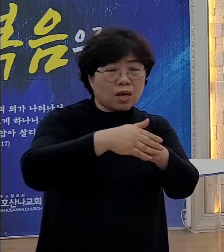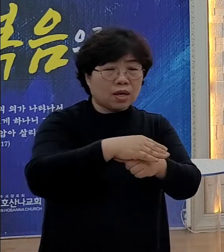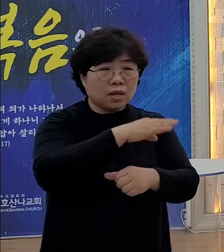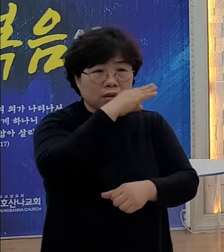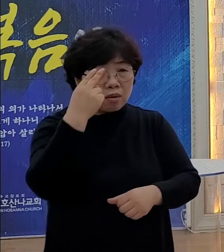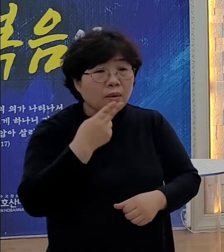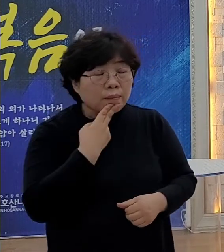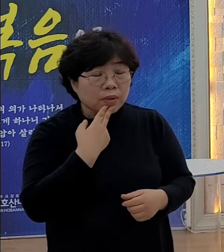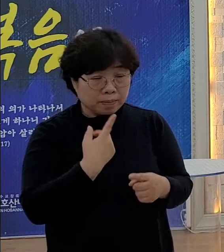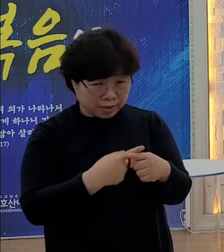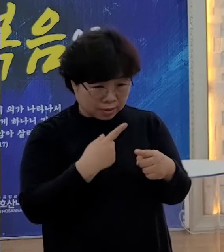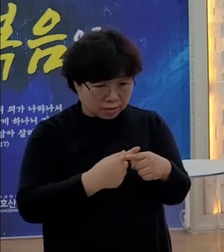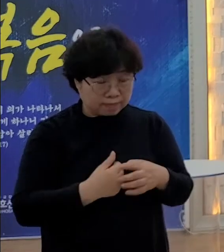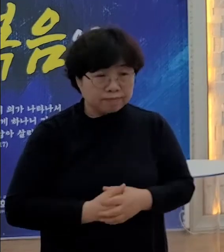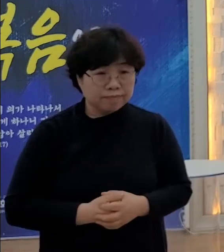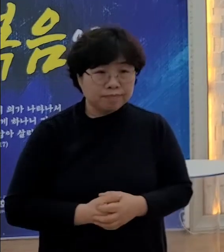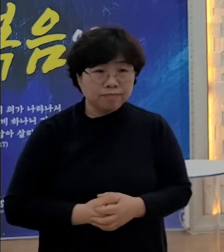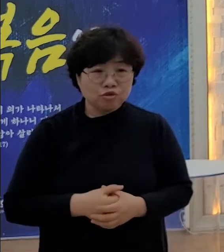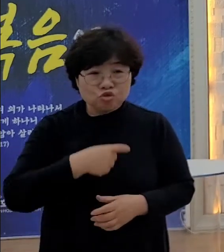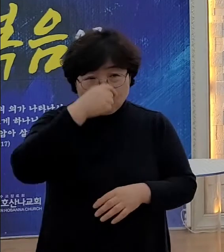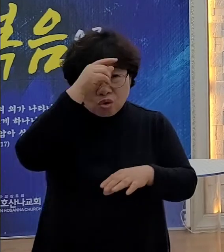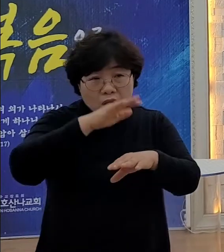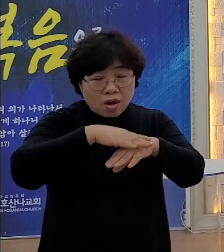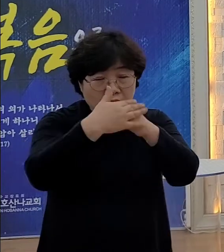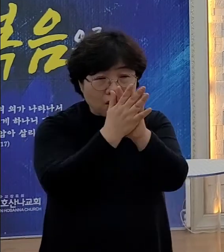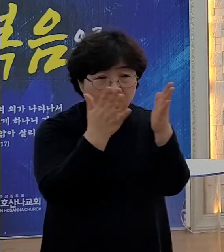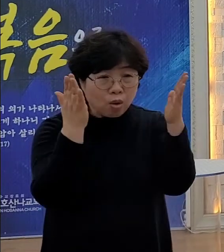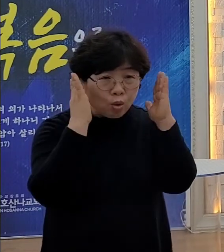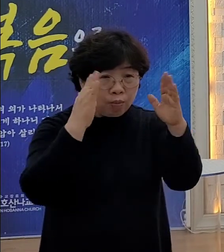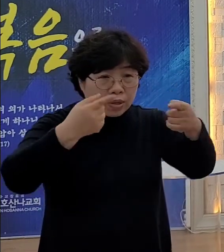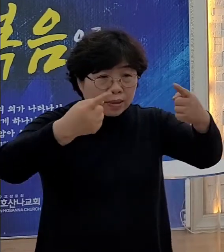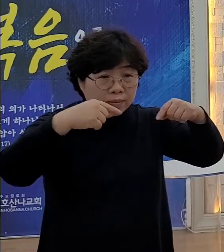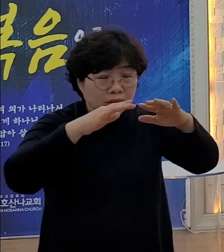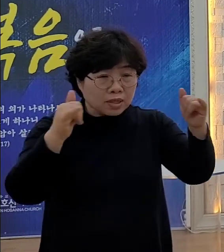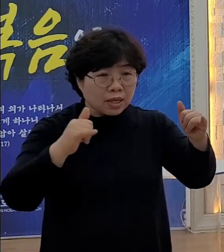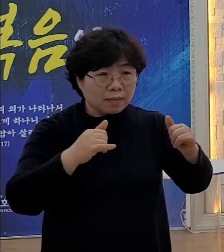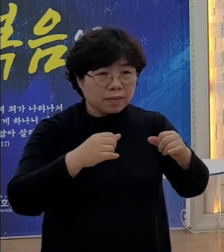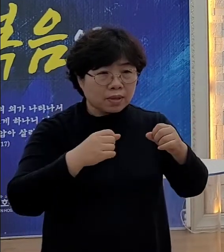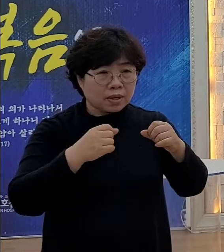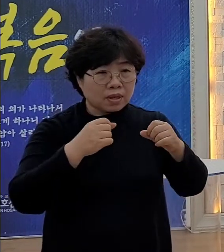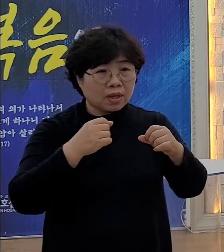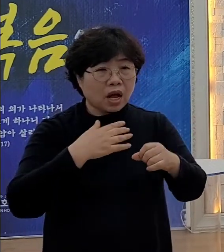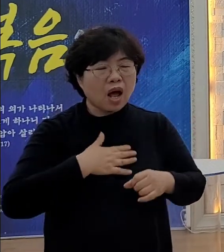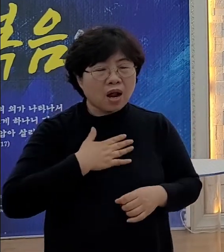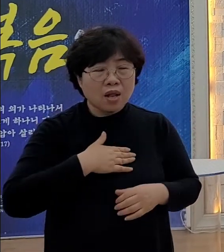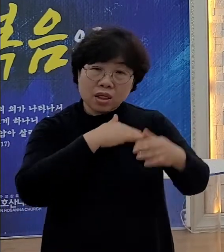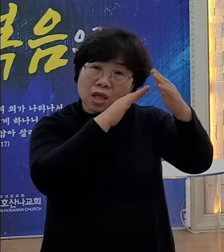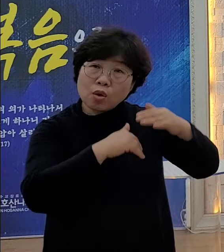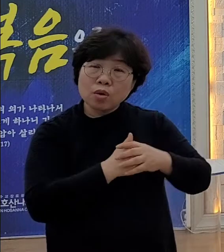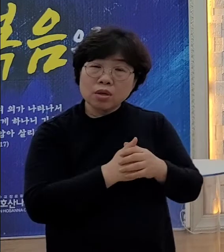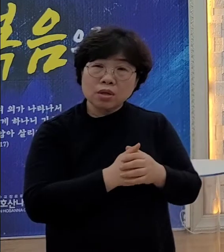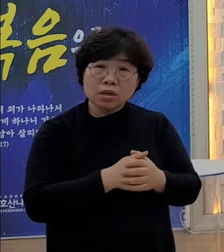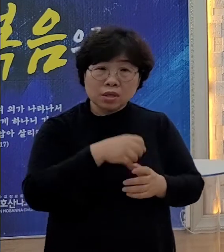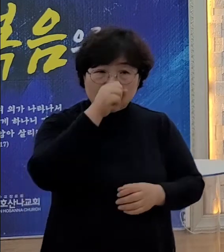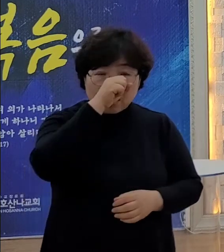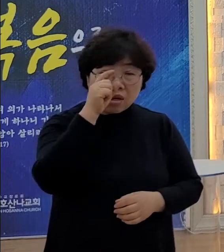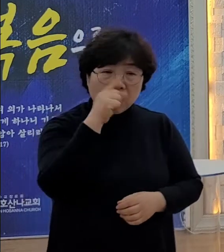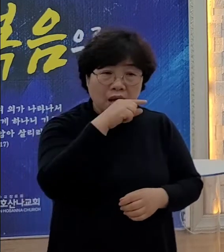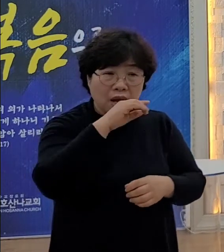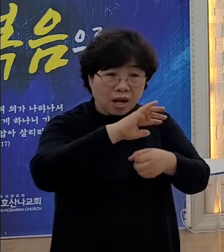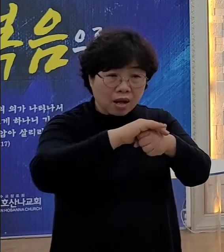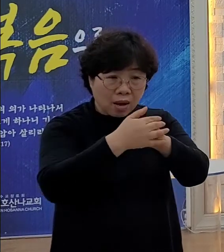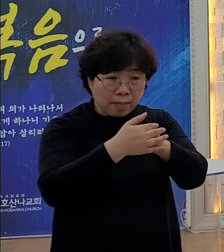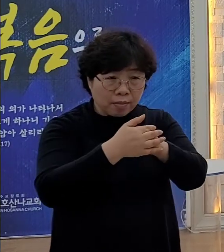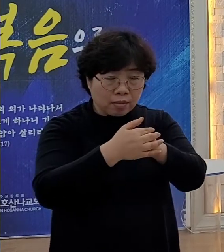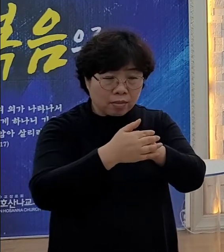여러분, 수요 성경 공부에 참여하시는 분들은 이게 무슨 말인지 지금 이해하시잖아요. 아담과 하와가 선악과를 따먹은 상태가 불경건의